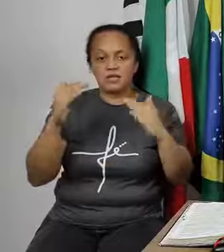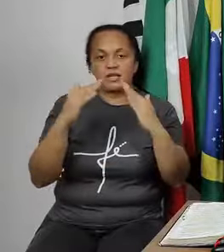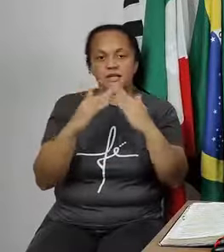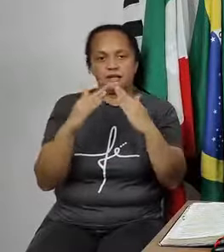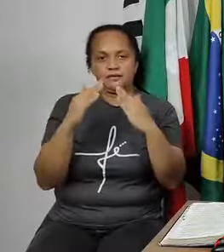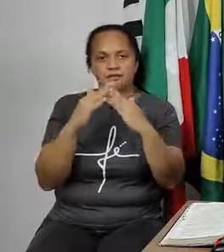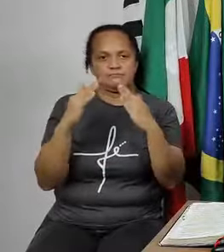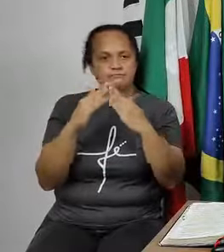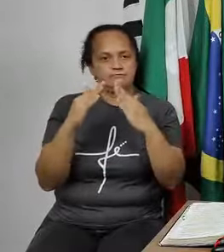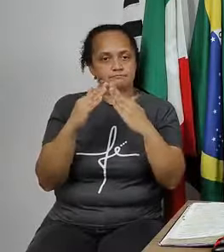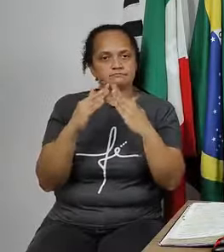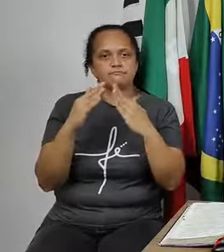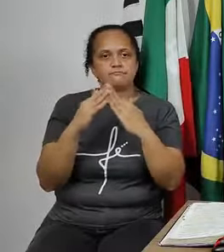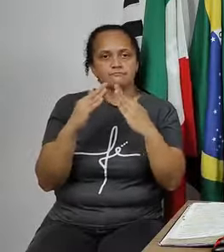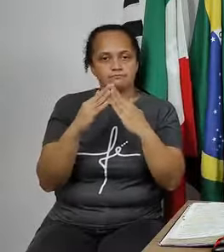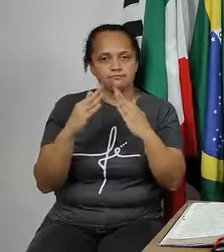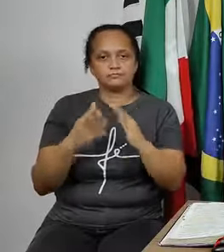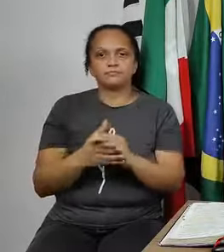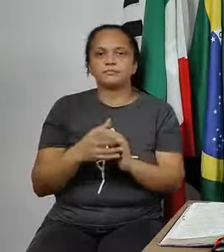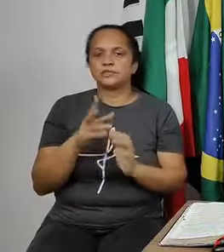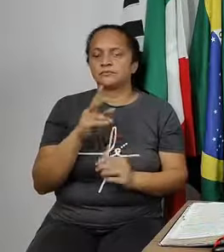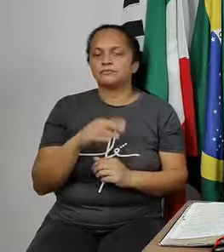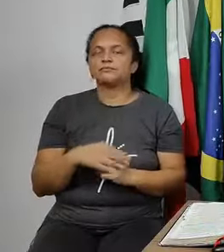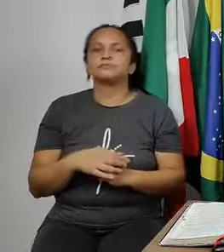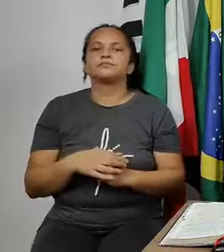a edificação dessa casa.